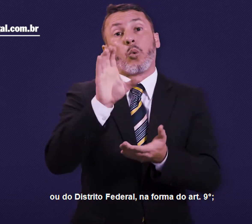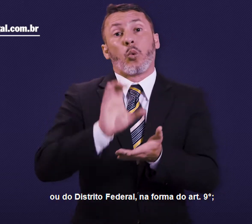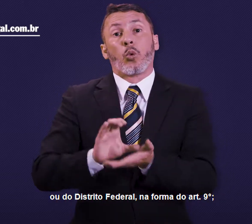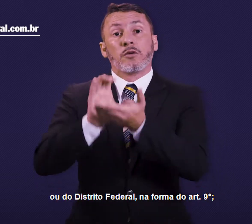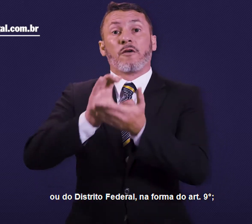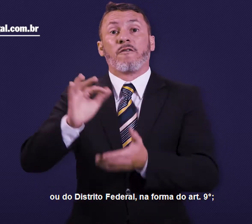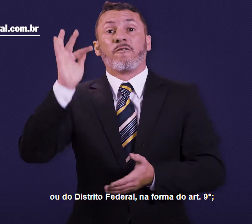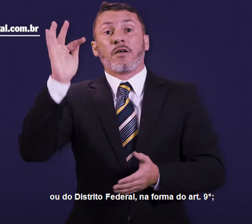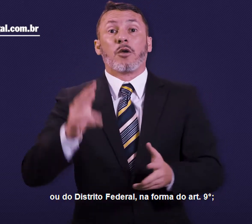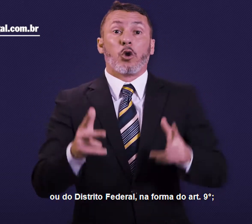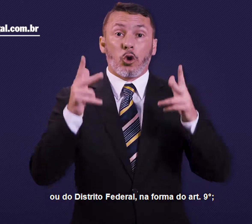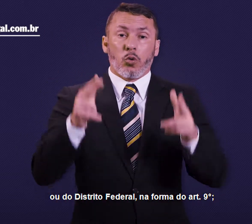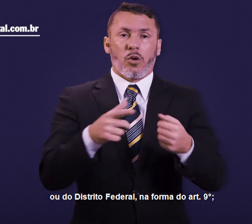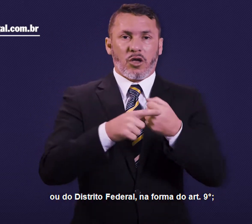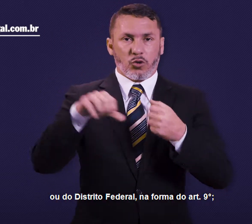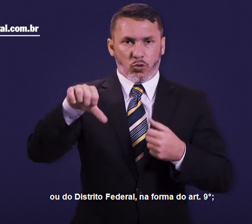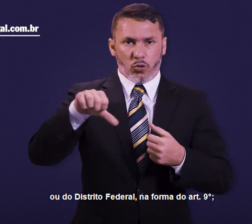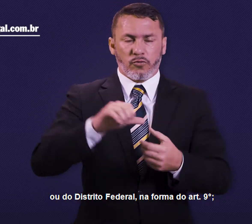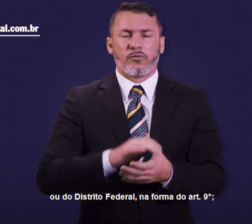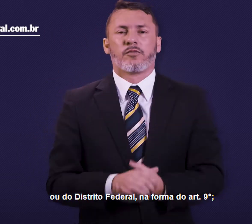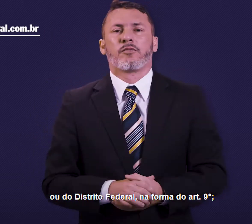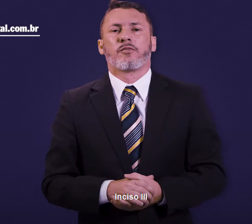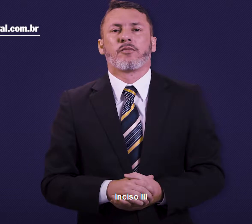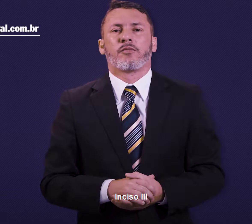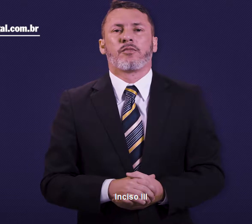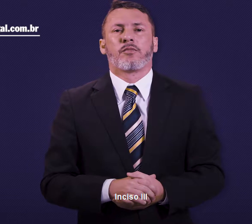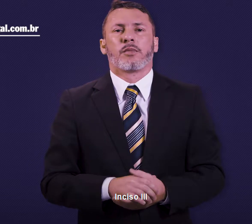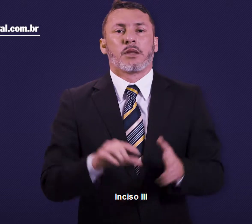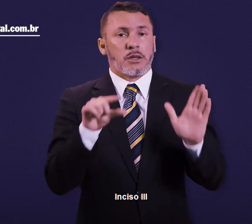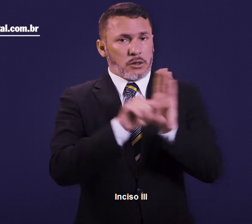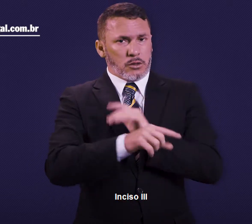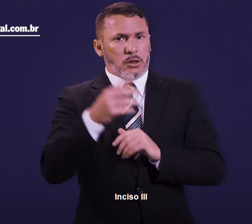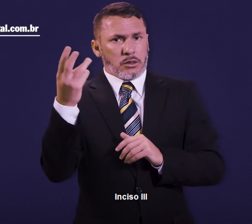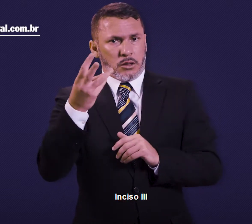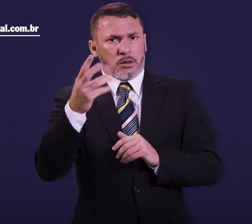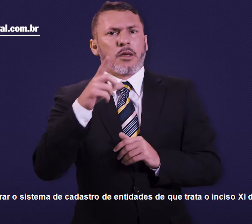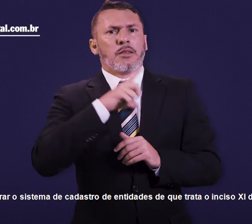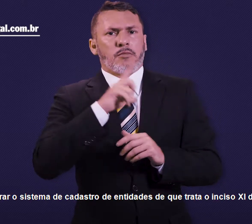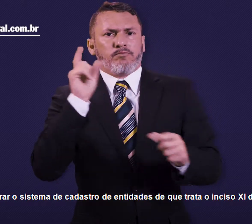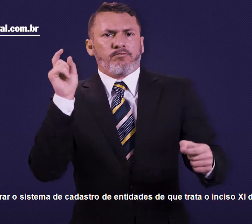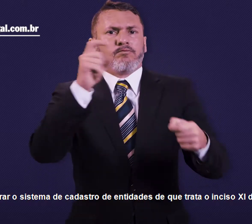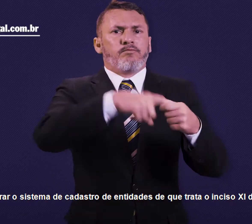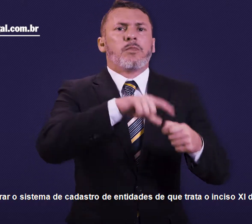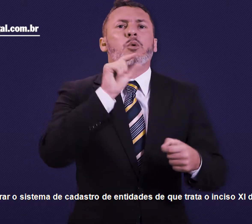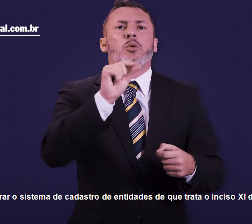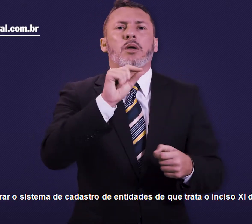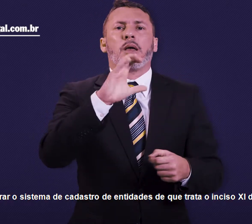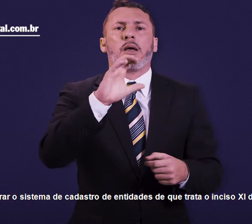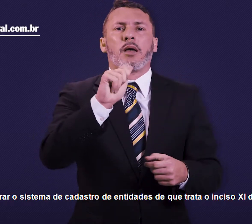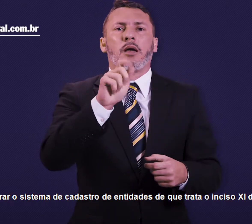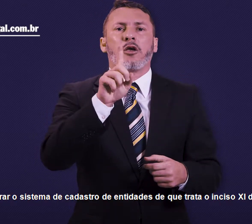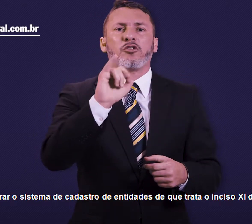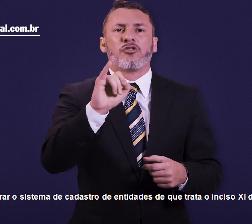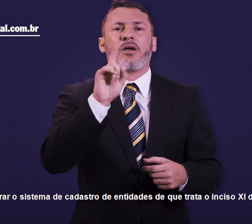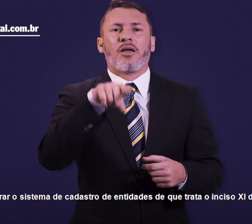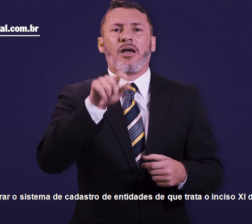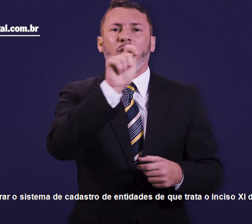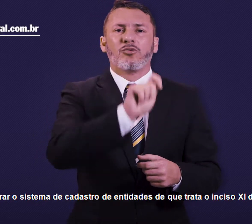Distrito Federal na forma do artigo 9º. Inciso 3. Integrar o sistema de cadastro de entidades de